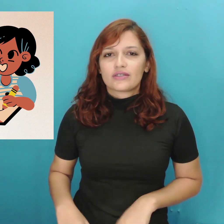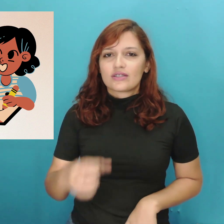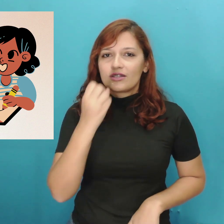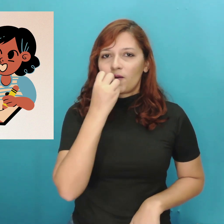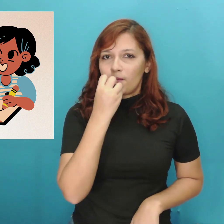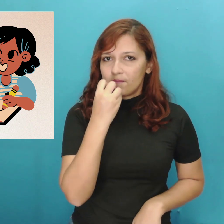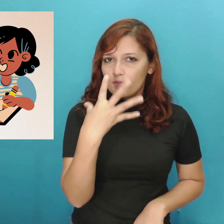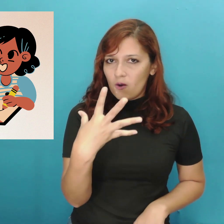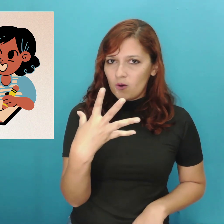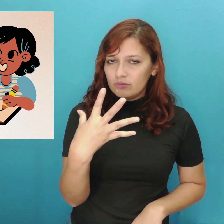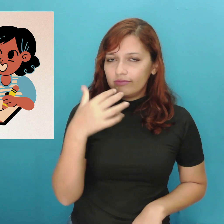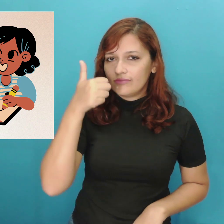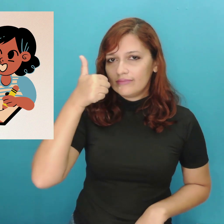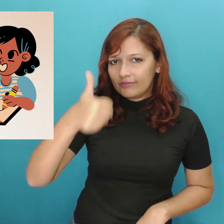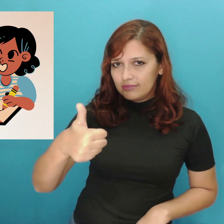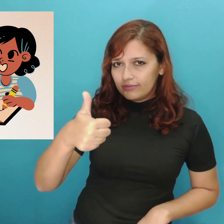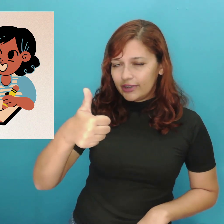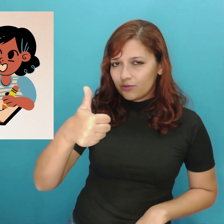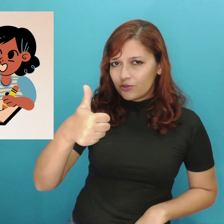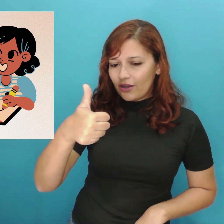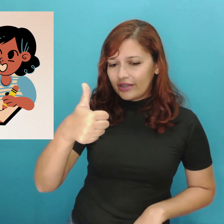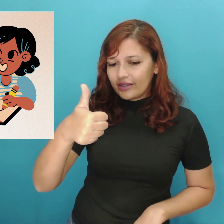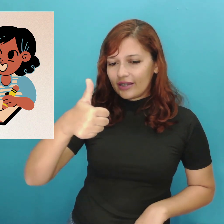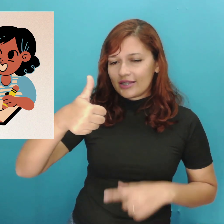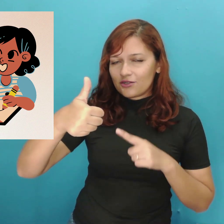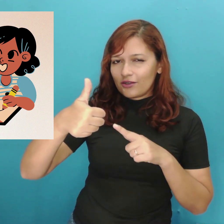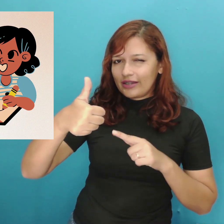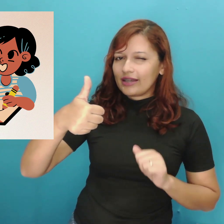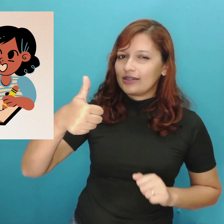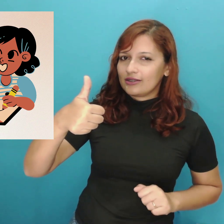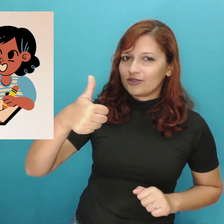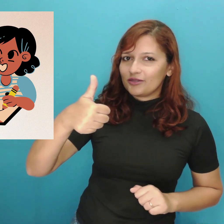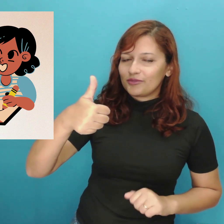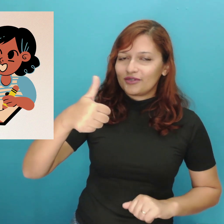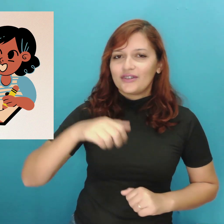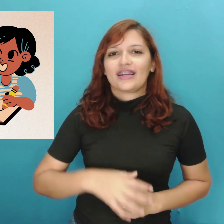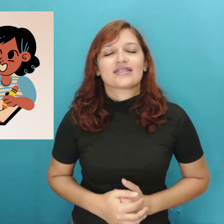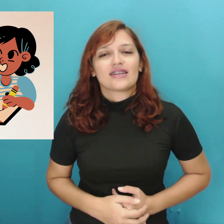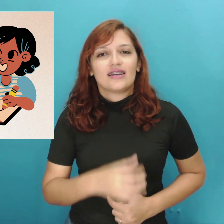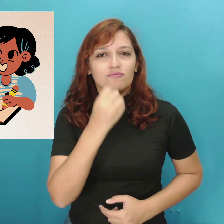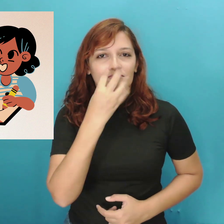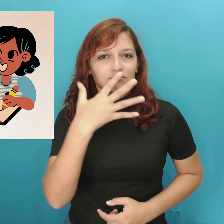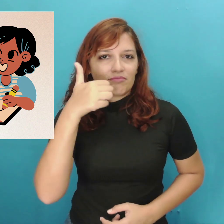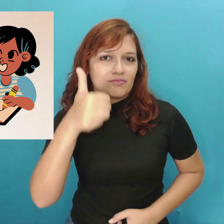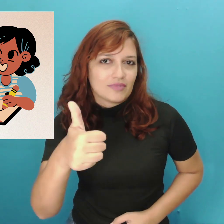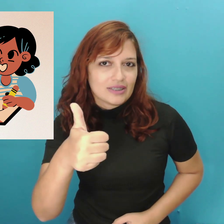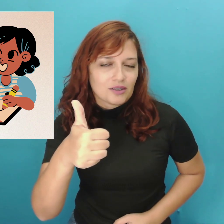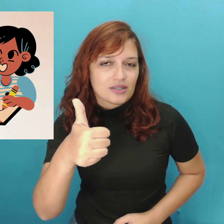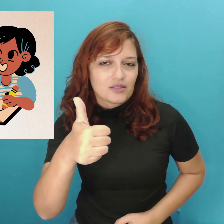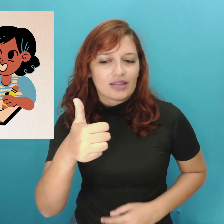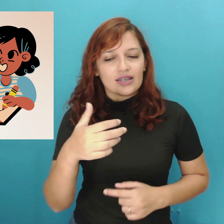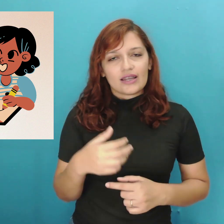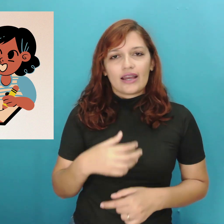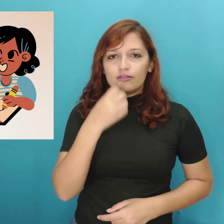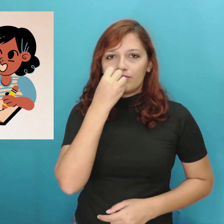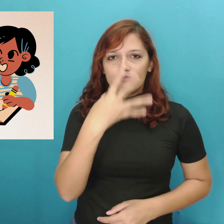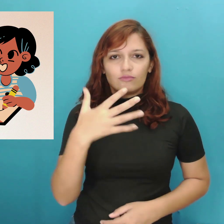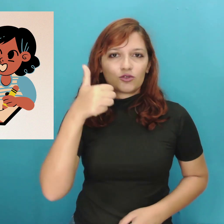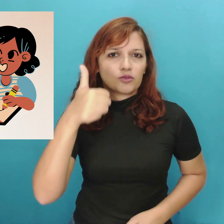assim, ó, bom e um joinha. Esse joinha aqui todo mundo conhece. Então, isso aqui é tudo